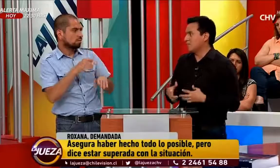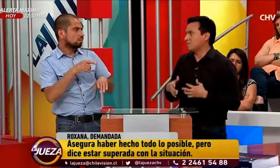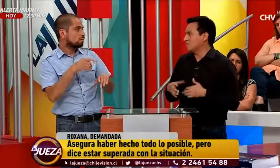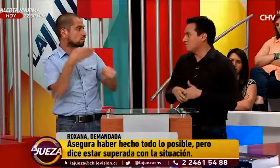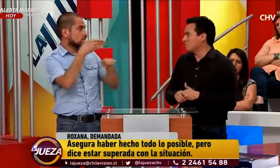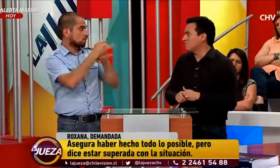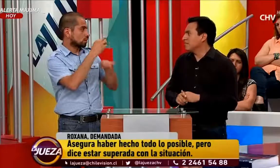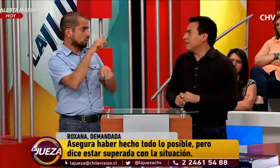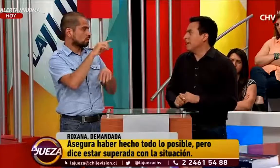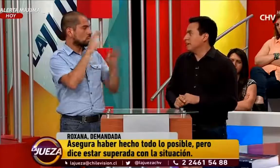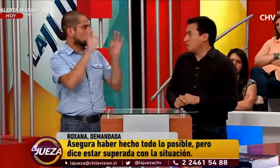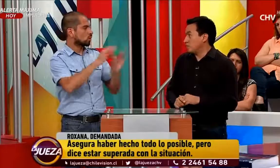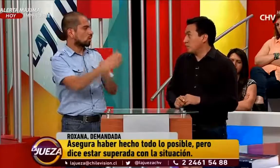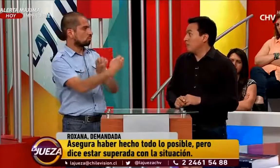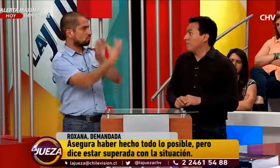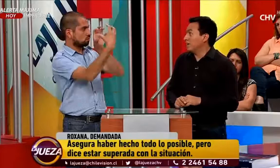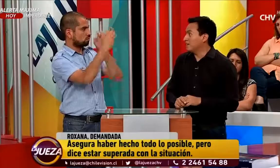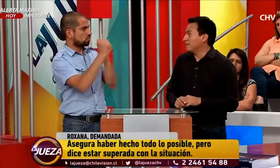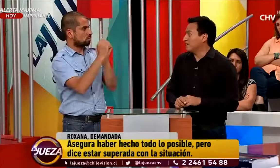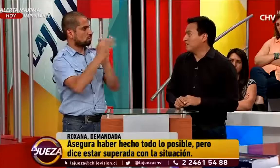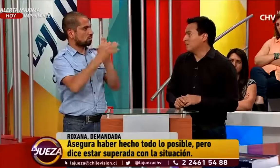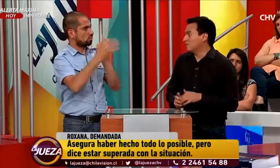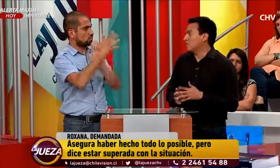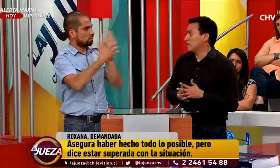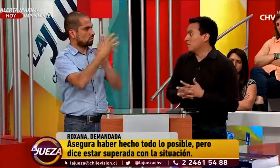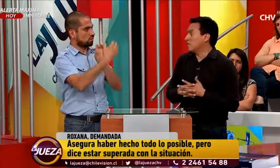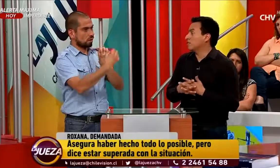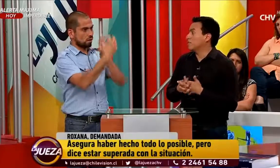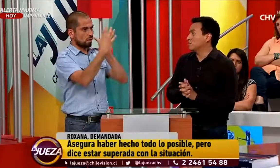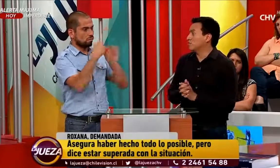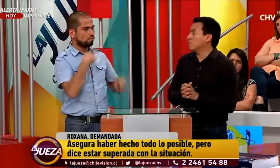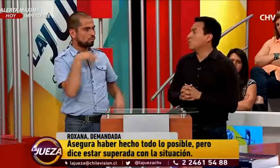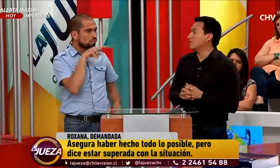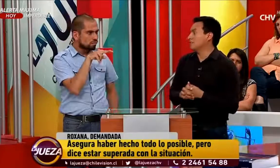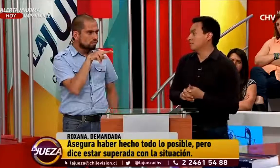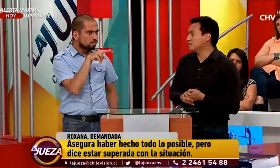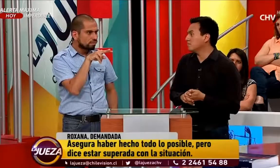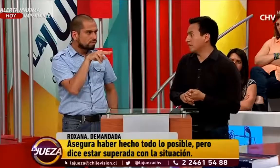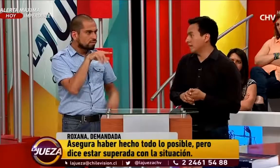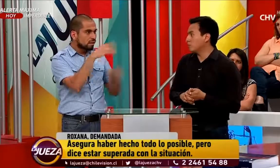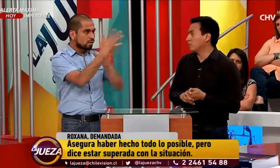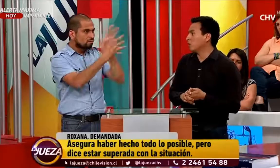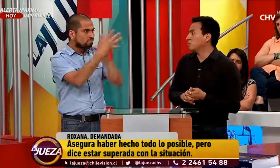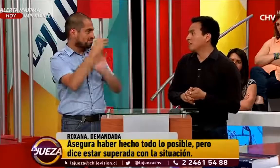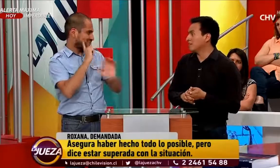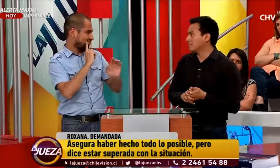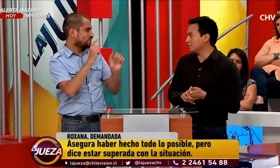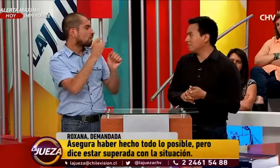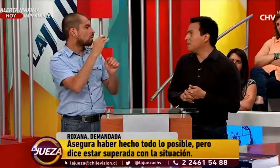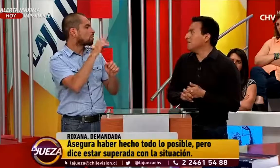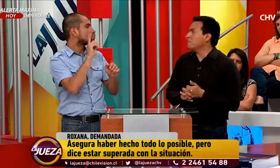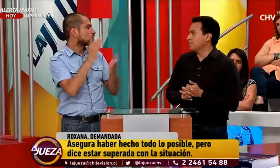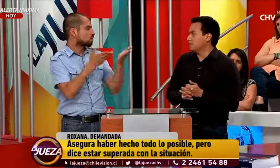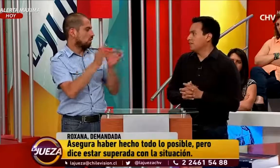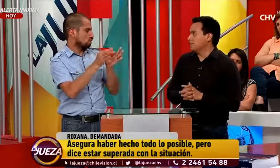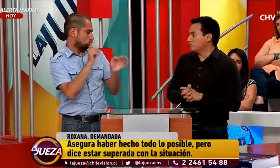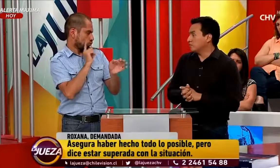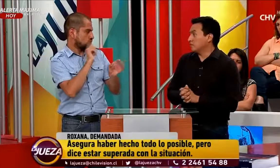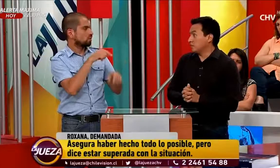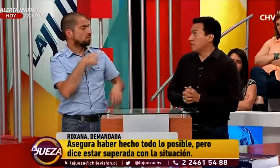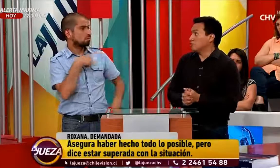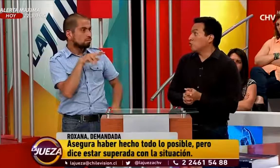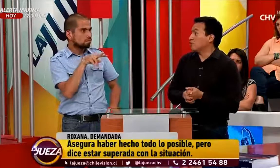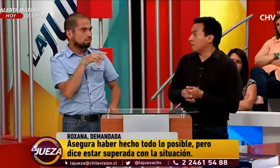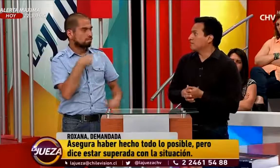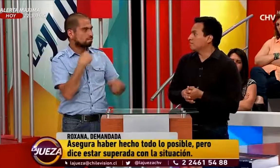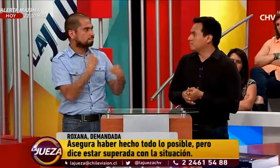pensión. Entonces fue al IPS y se encendió una videointerpretación de lengua de señas para que él pueda comunicarse. Y tiene un servicio de interpretación